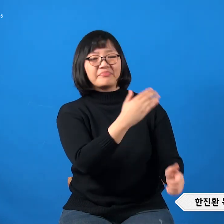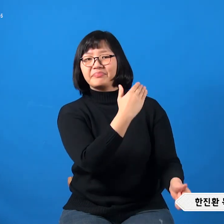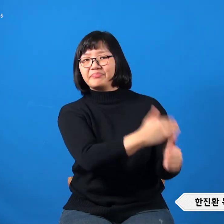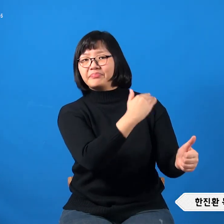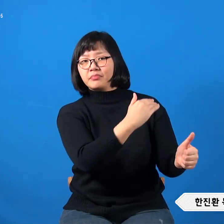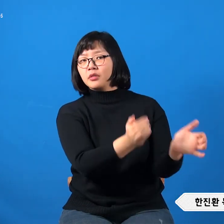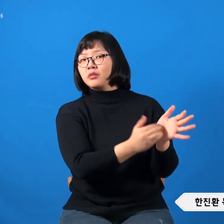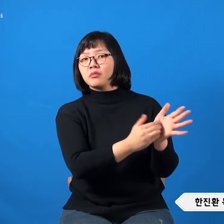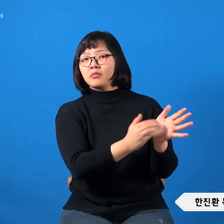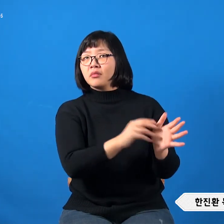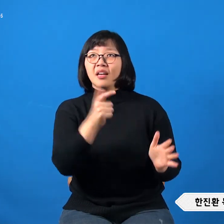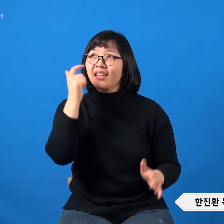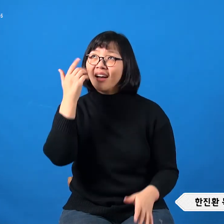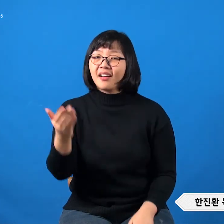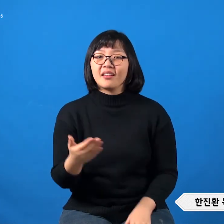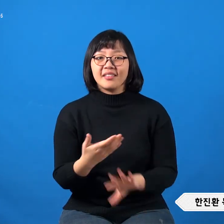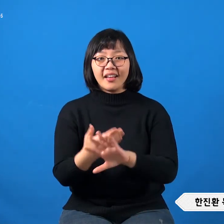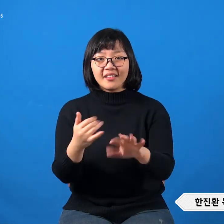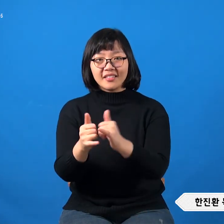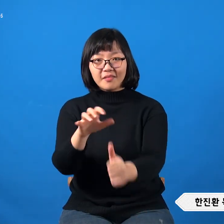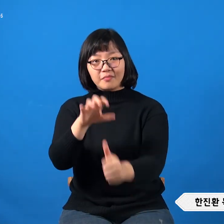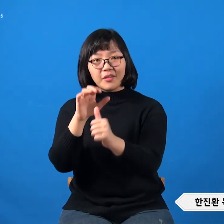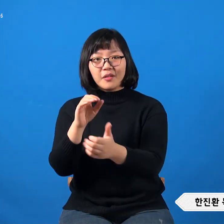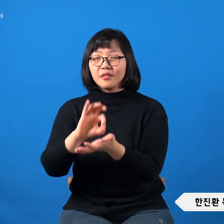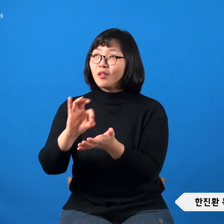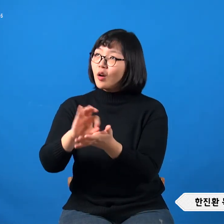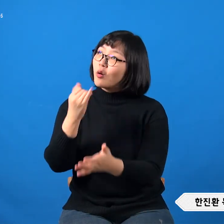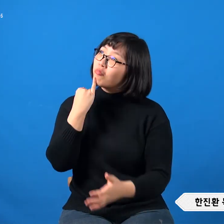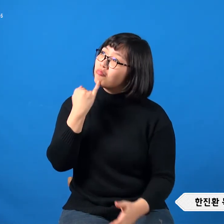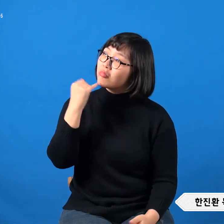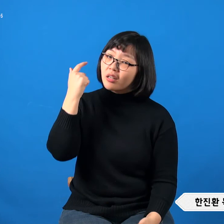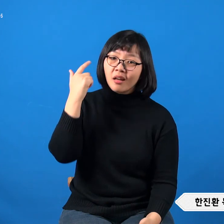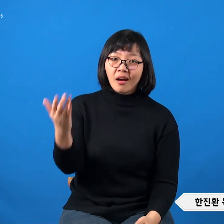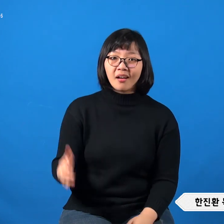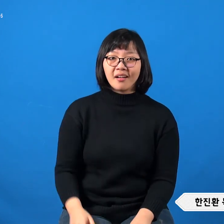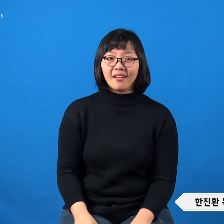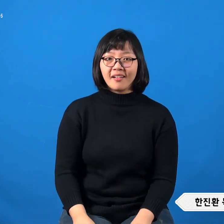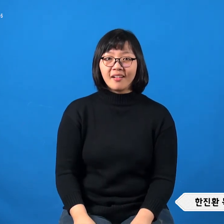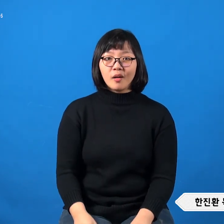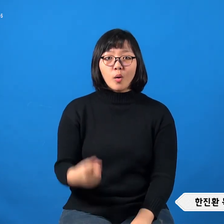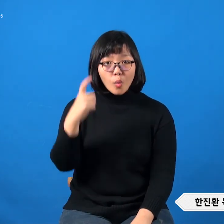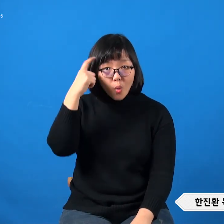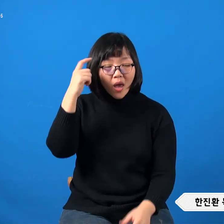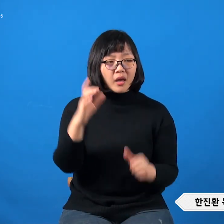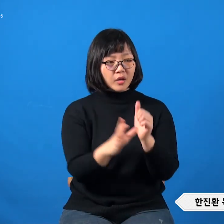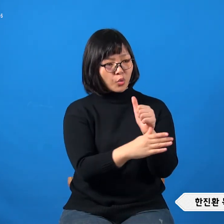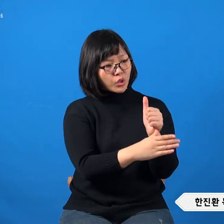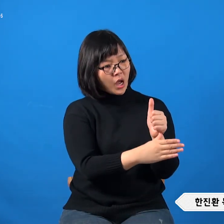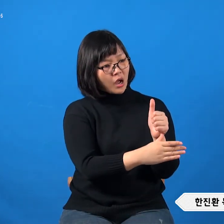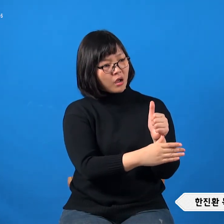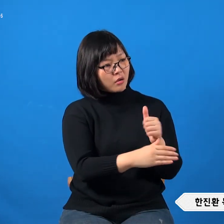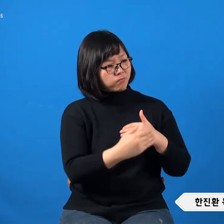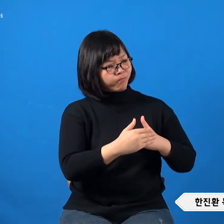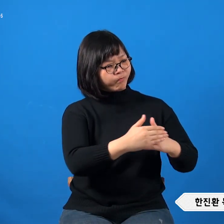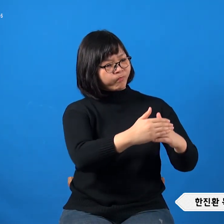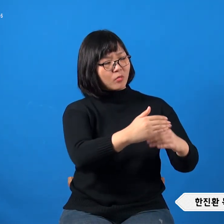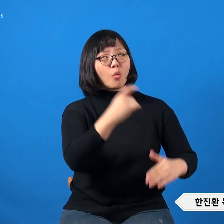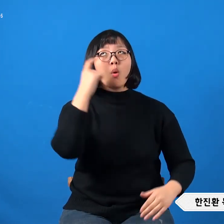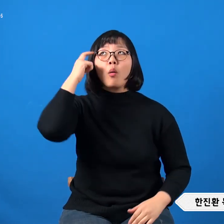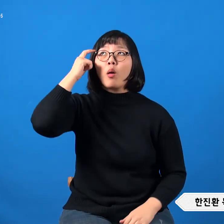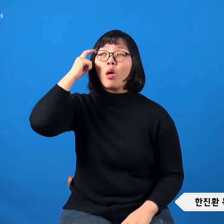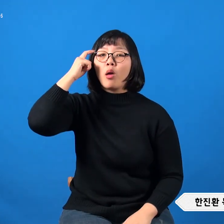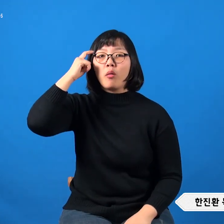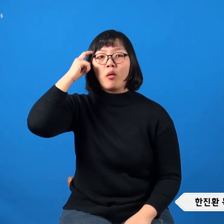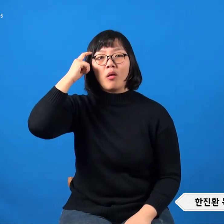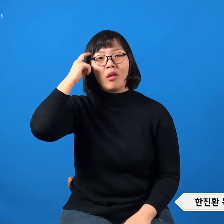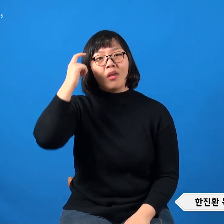서로 도망간다고, 아이고 갈 테면 가라, 너 같은 놈 아니라도 쓸 사람 많다, 하나님 그러실 수 있지 않습니까?